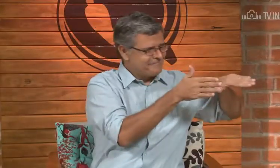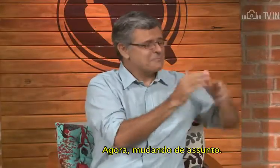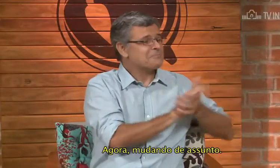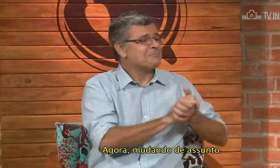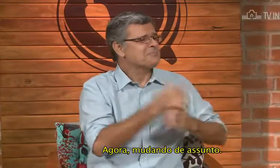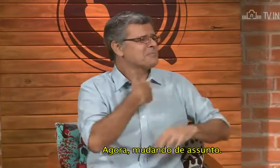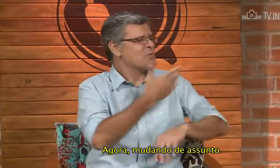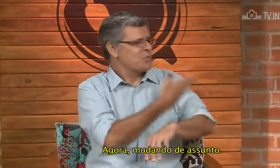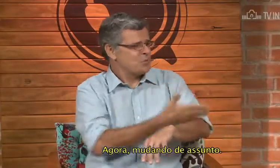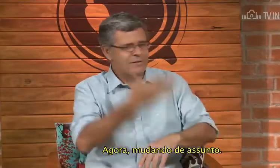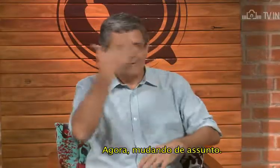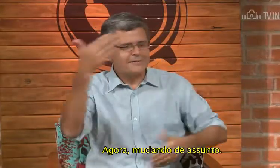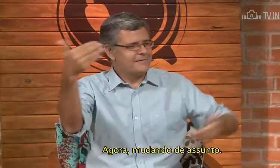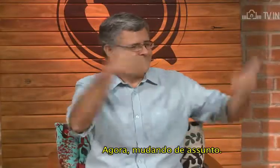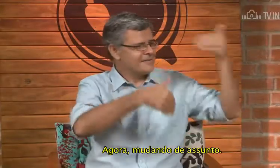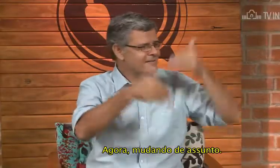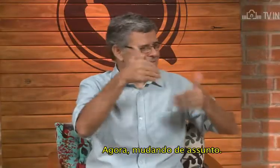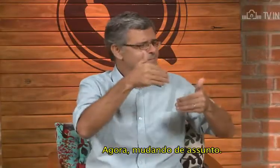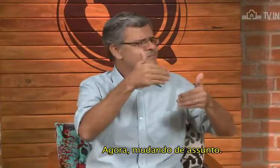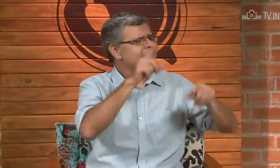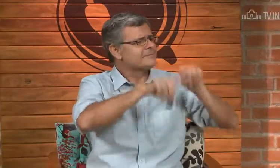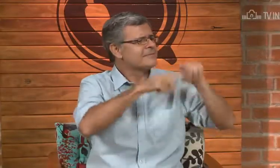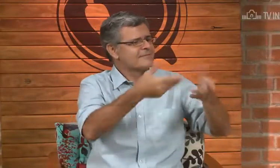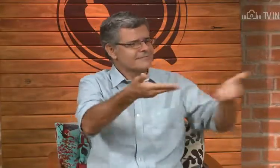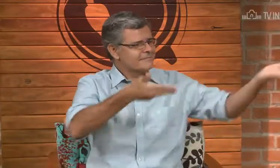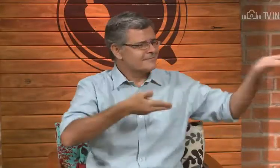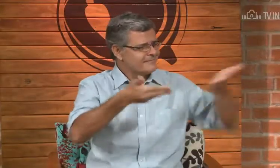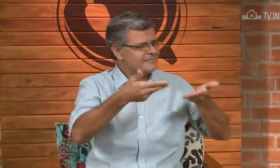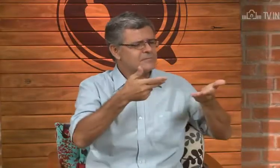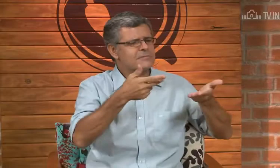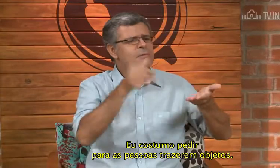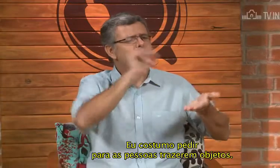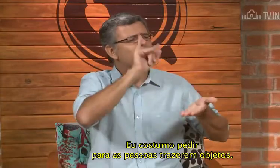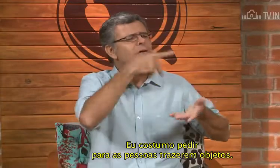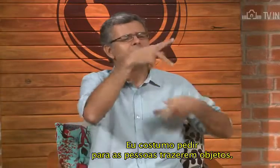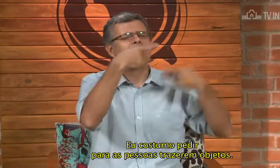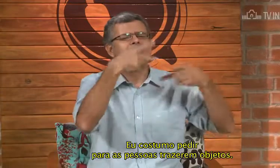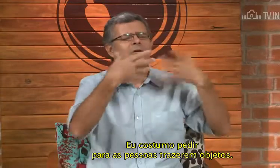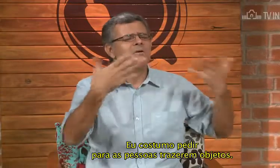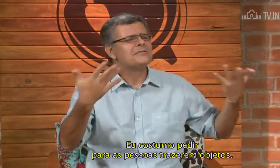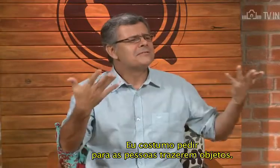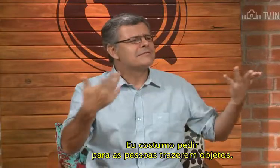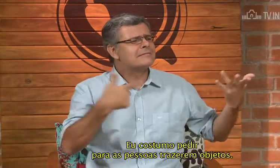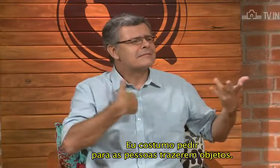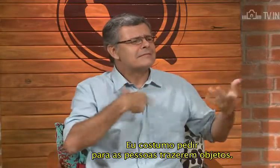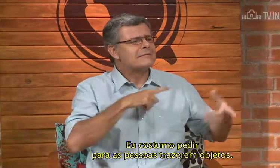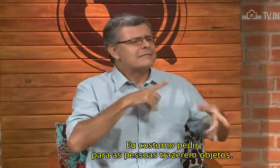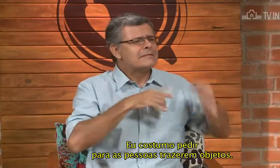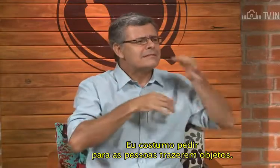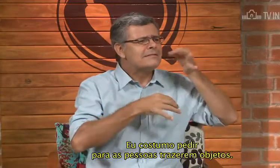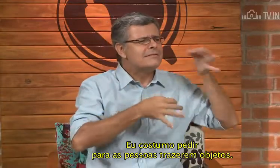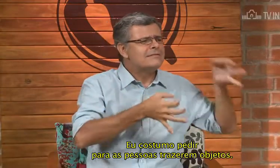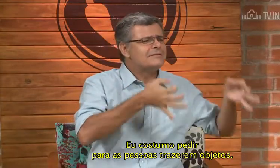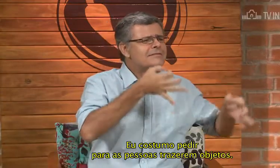Agora, mudando de assunto. Eu costumo pedir para as pessoas trazerem objetos.